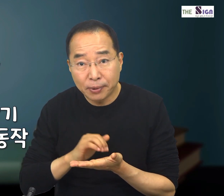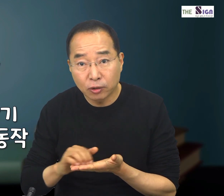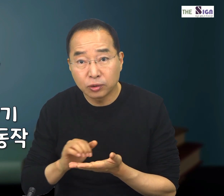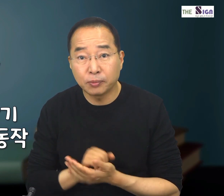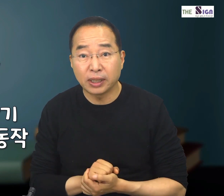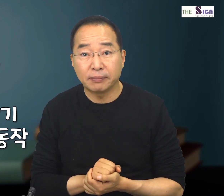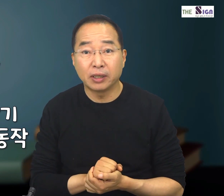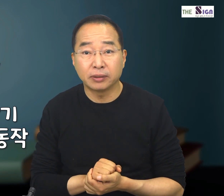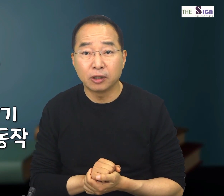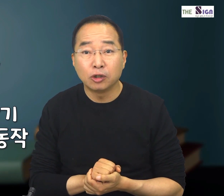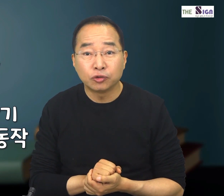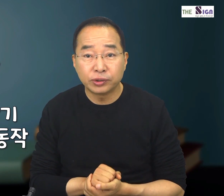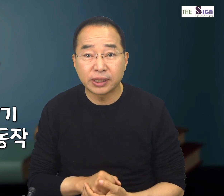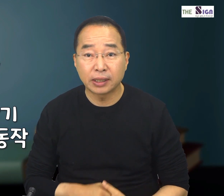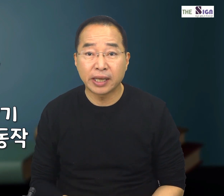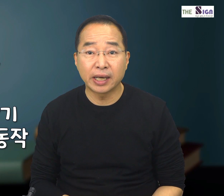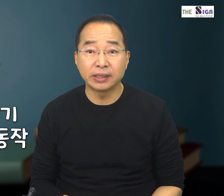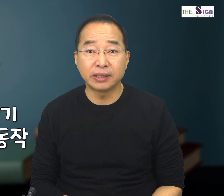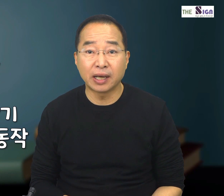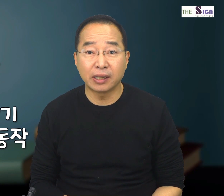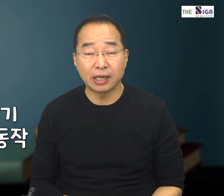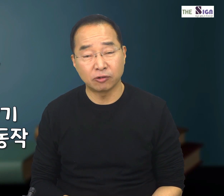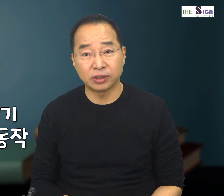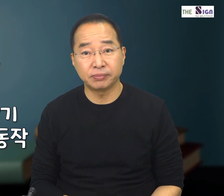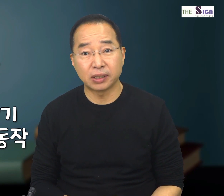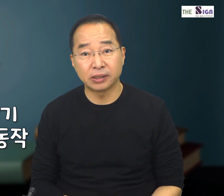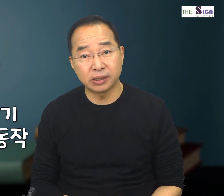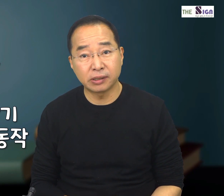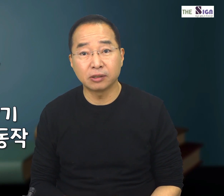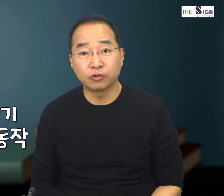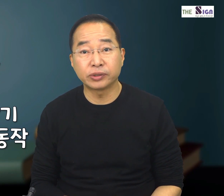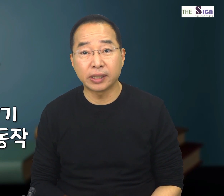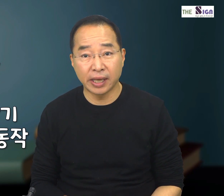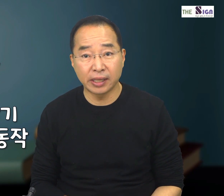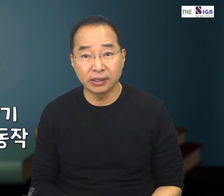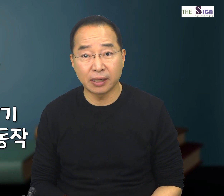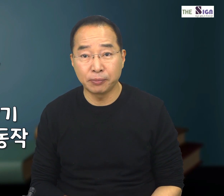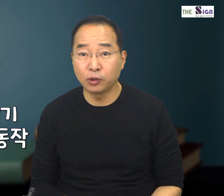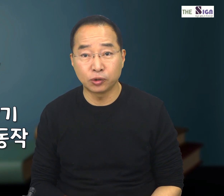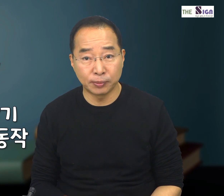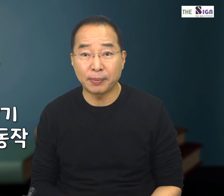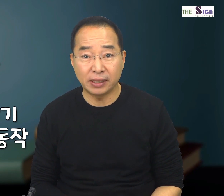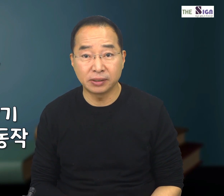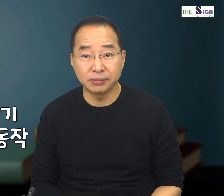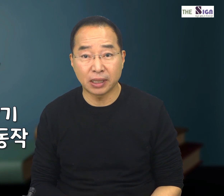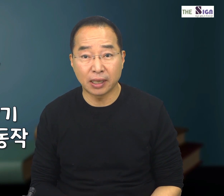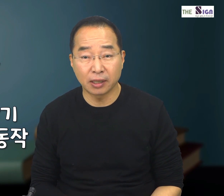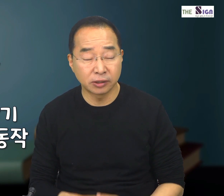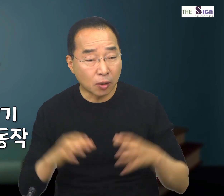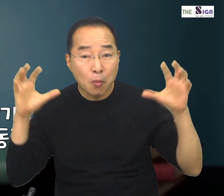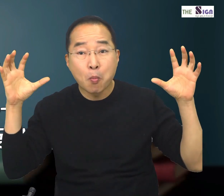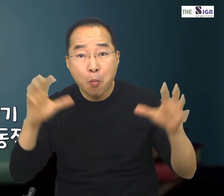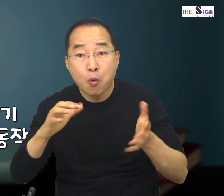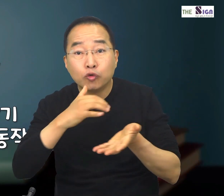한편으로는 뭐냐면 숫자를 헤아린다 라고 씁니다. 실제로는 숫자를 헤아린다는 표현을 좀 더 많이 씁니다. 그래서